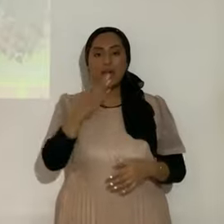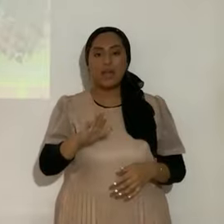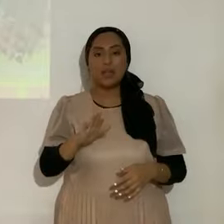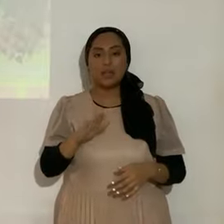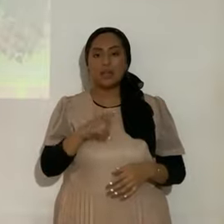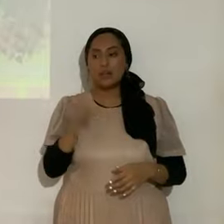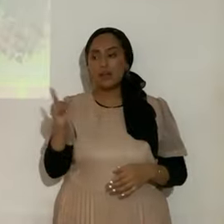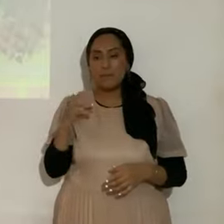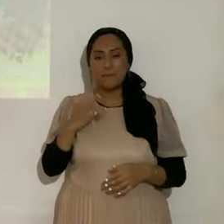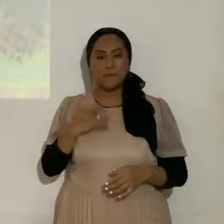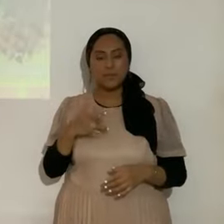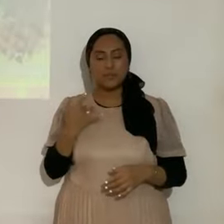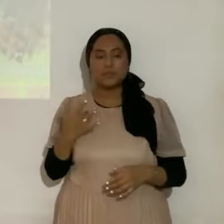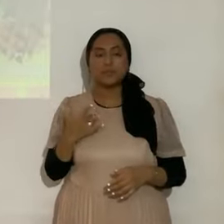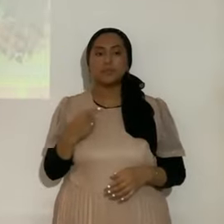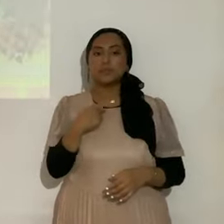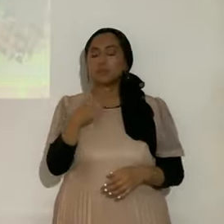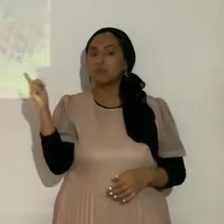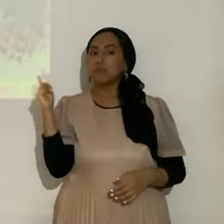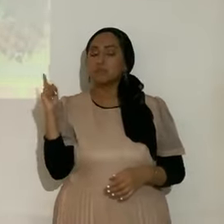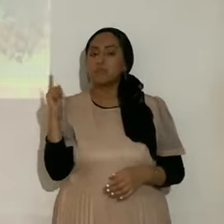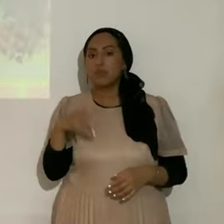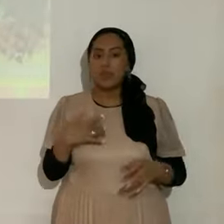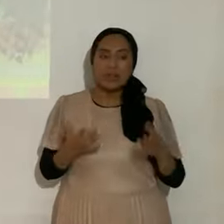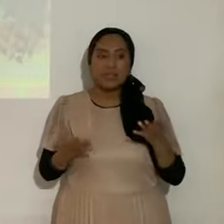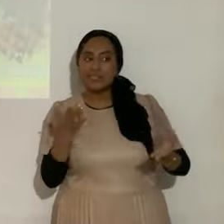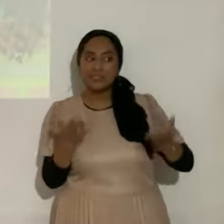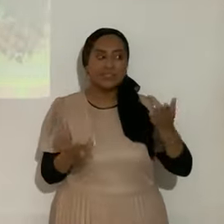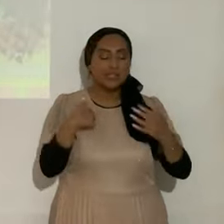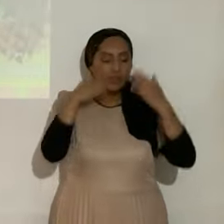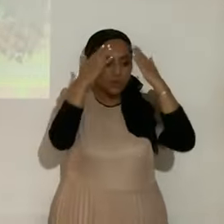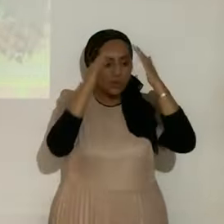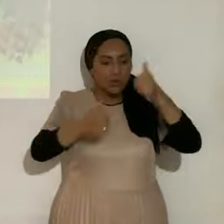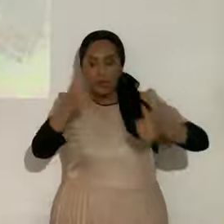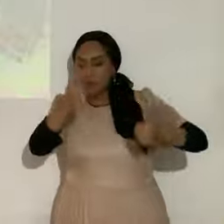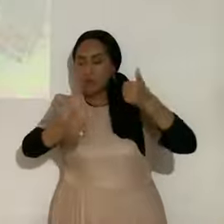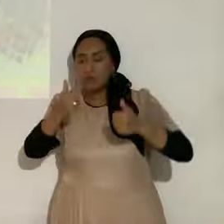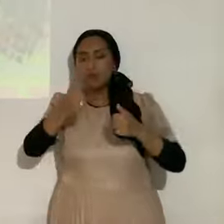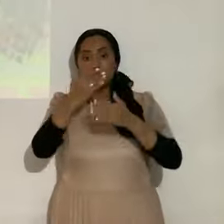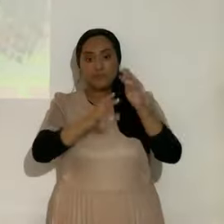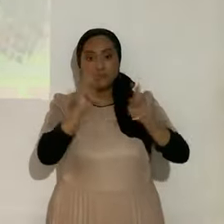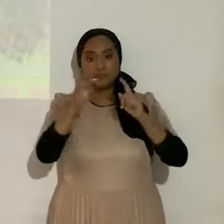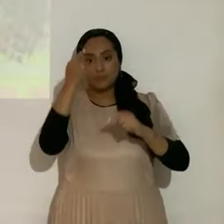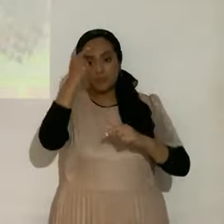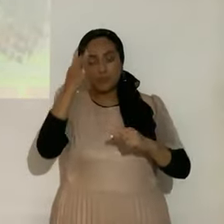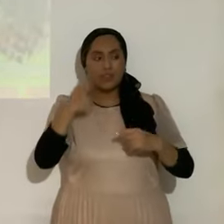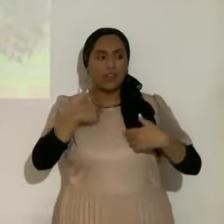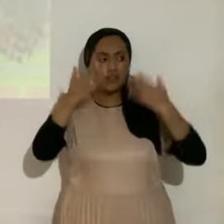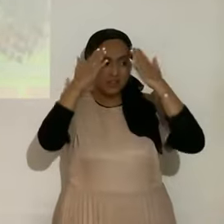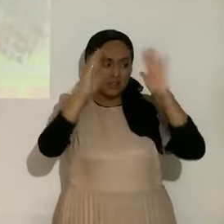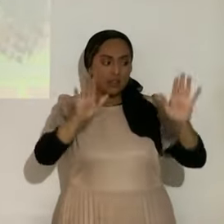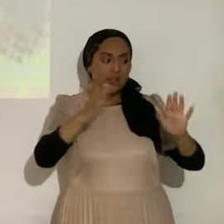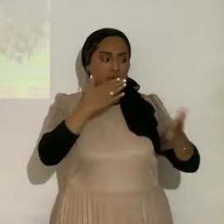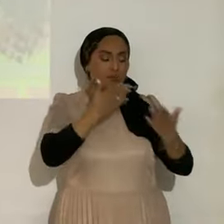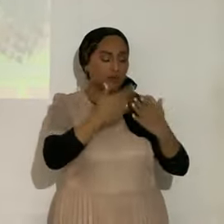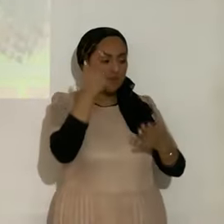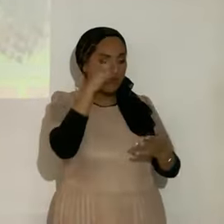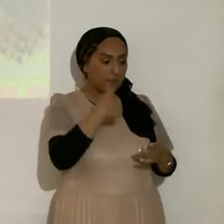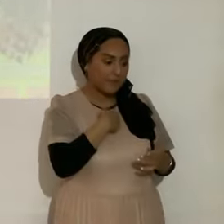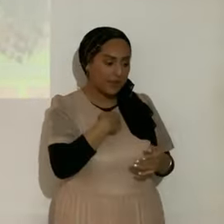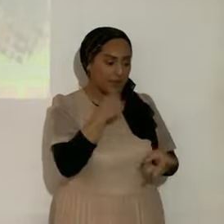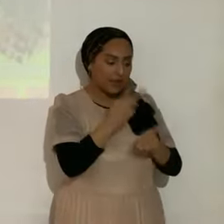intenciones realmente pues están indecisas. Incluso llegan a pensar, pues no sé si sea bueno para mí